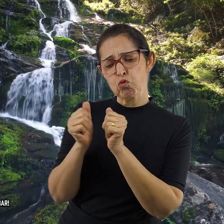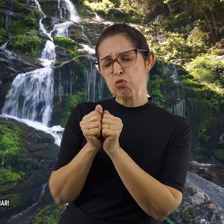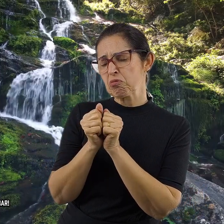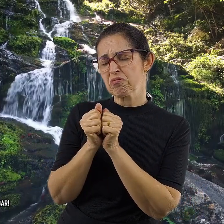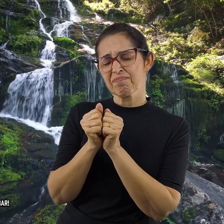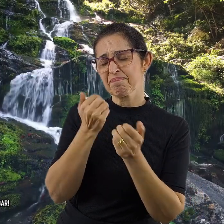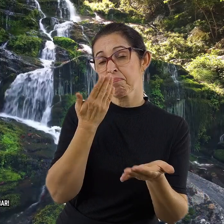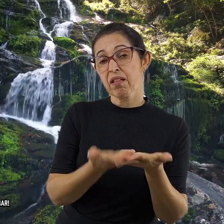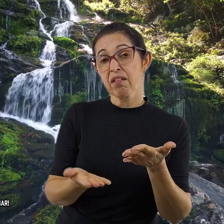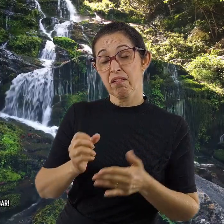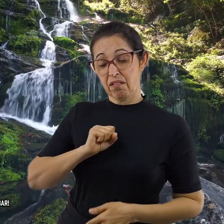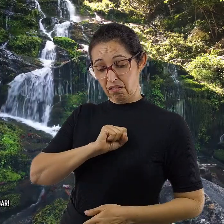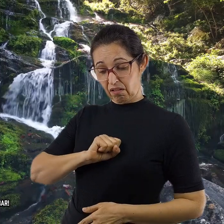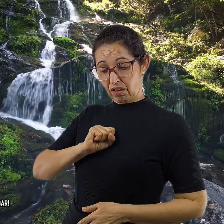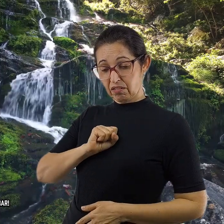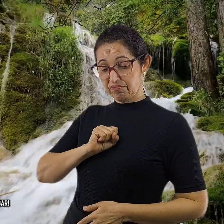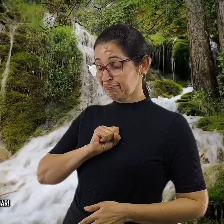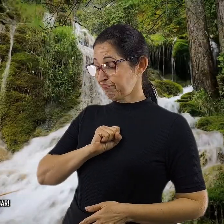a saudade,